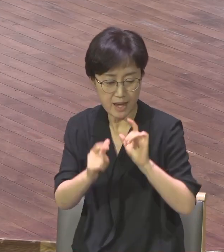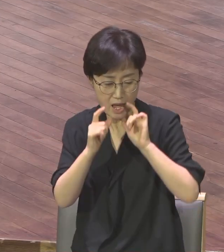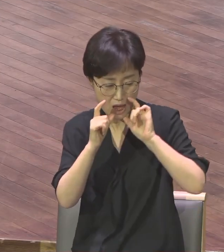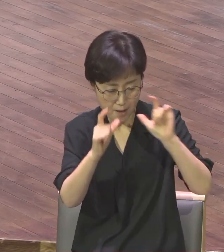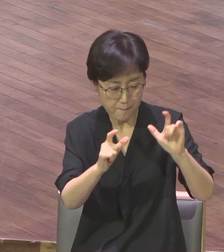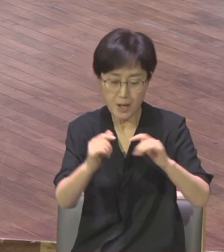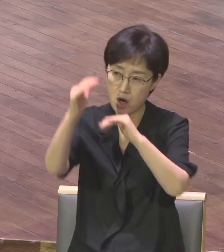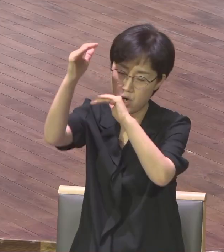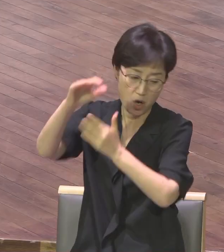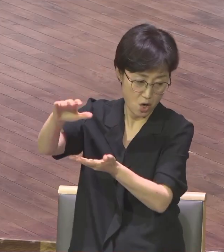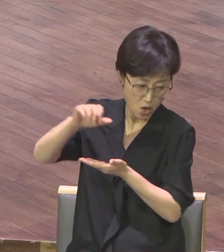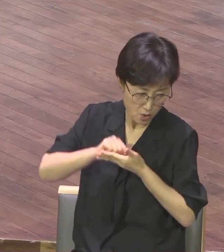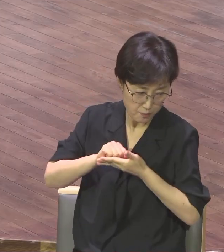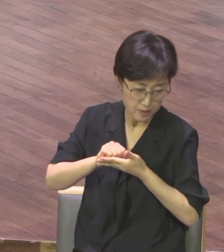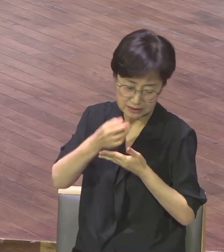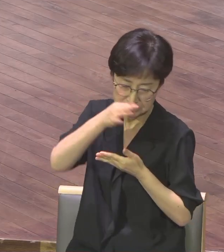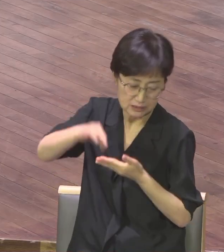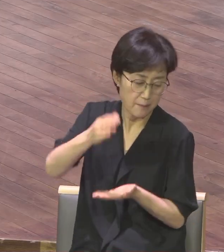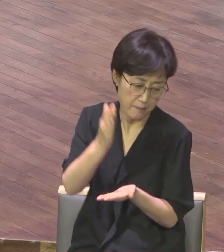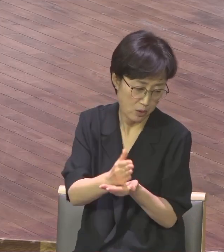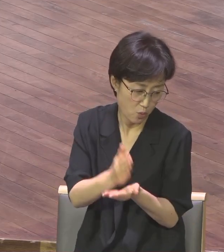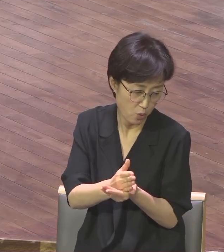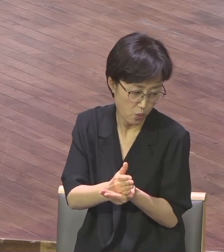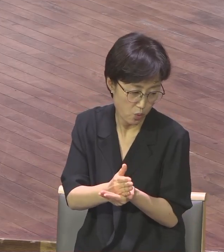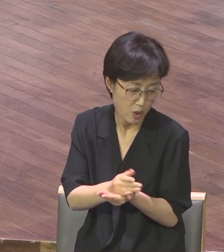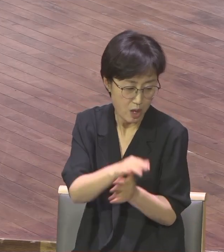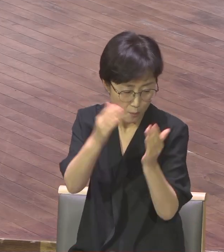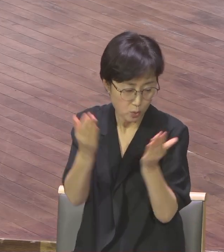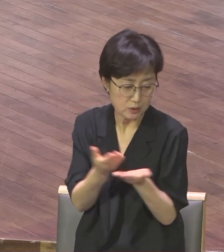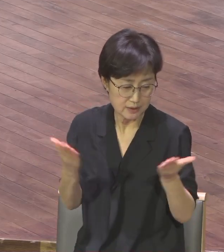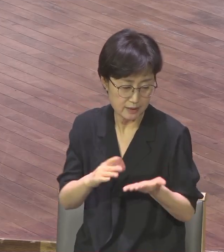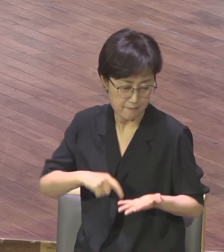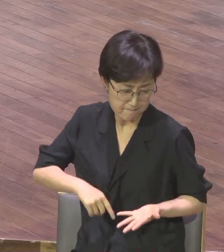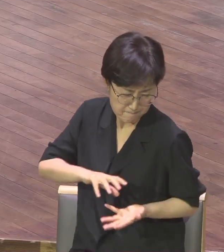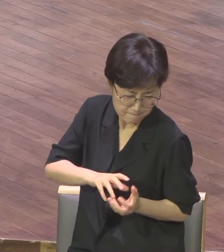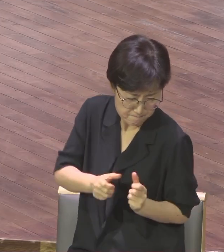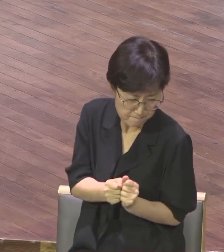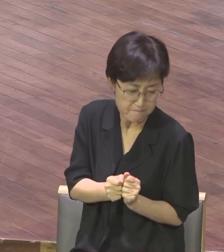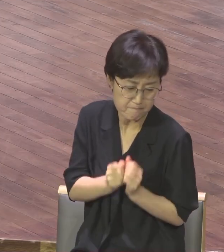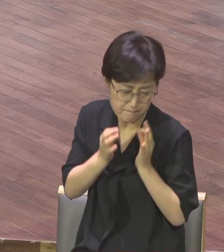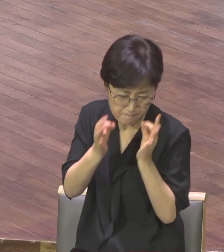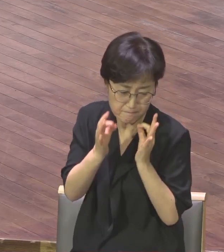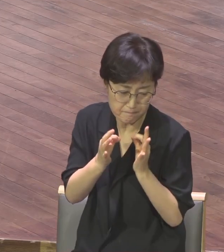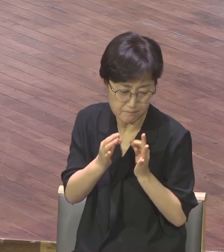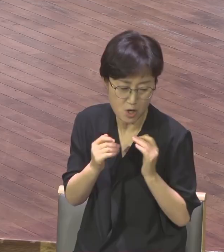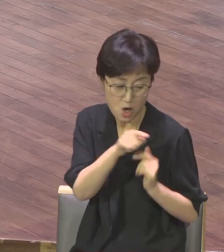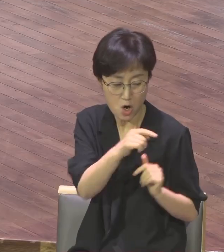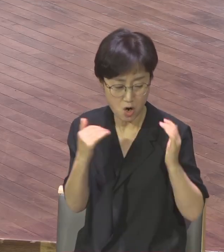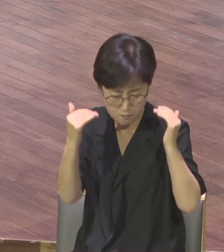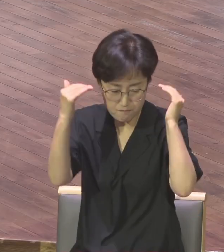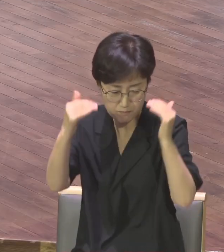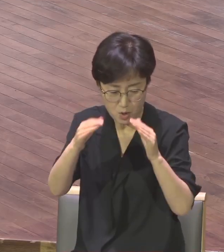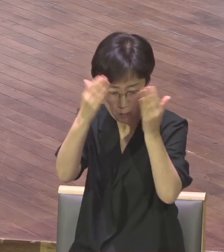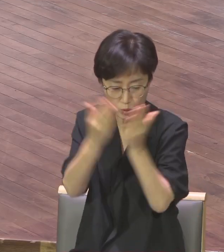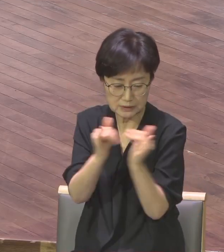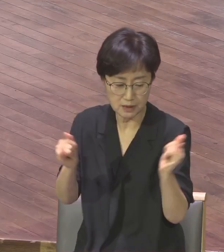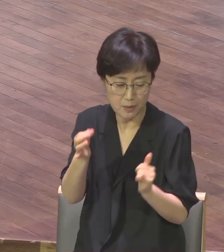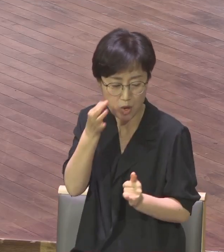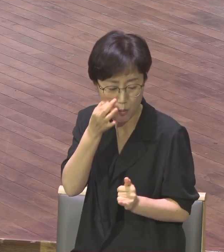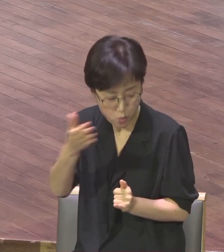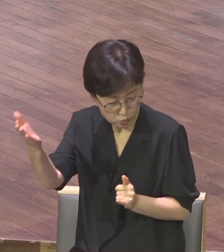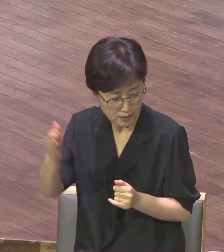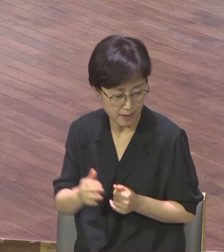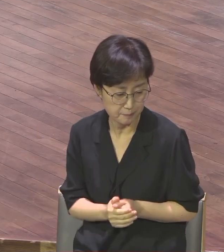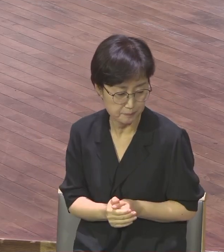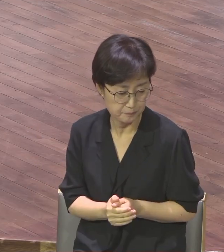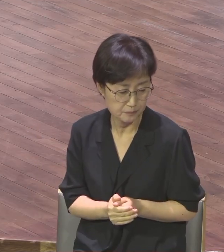때에 예언을 통하여 받은 것을 가볍게 여기지 말며 이 모든 일에 전심전력하여 너의 성숙함을 모든 사람에게 나타나게